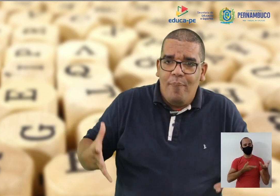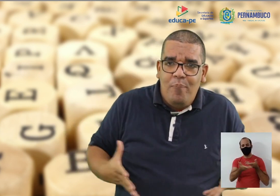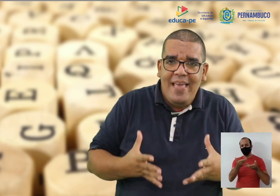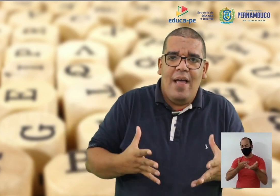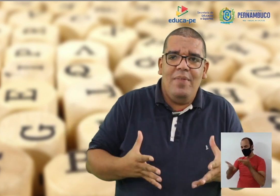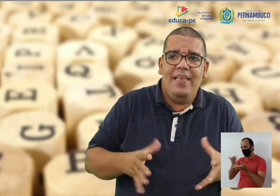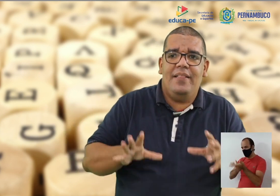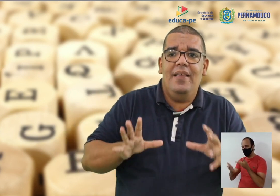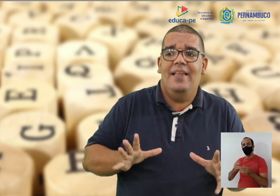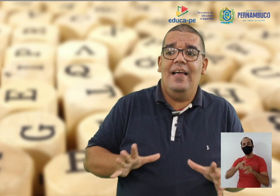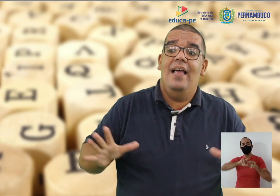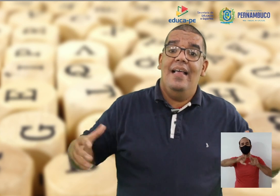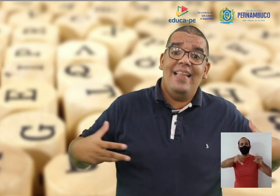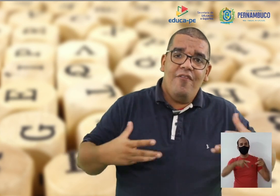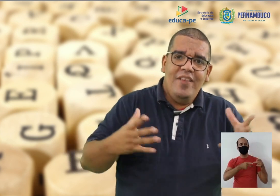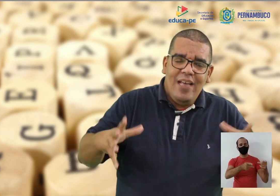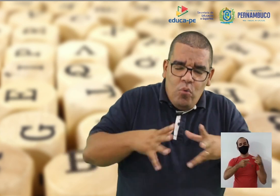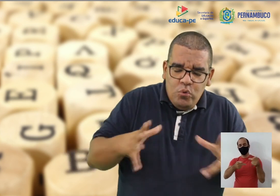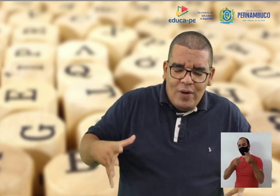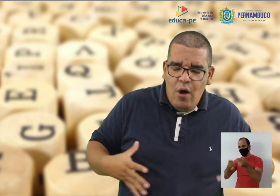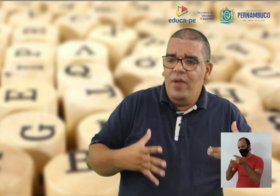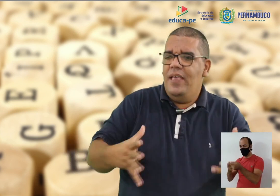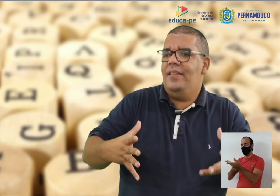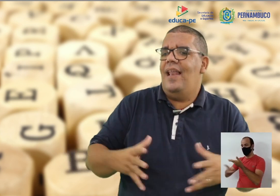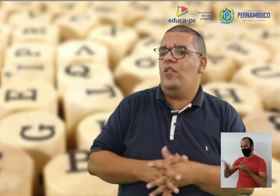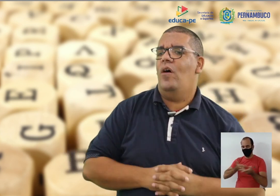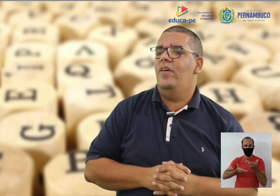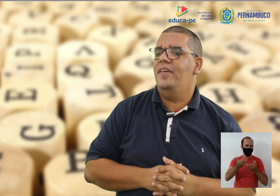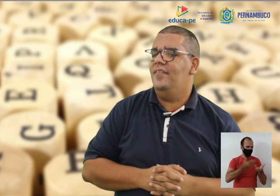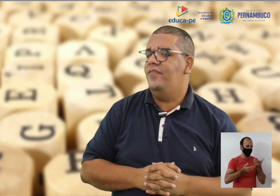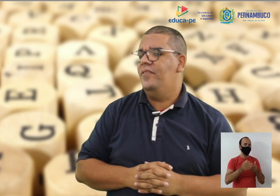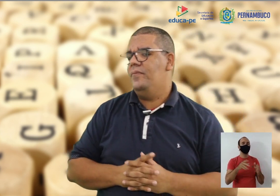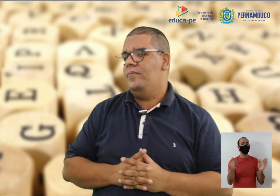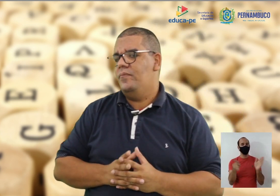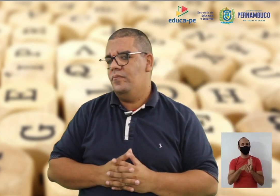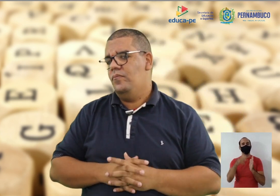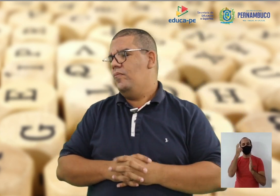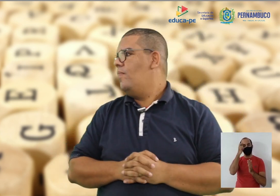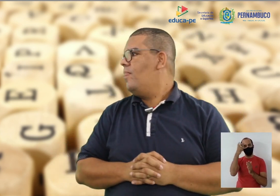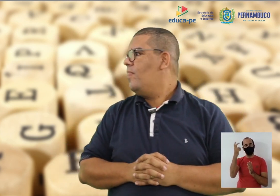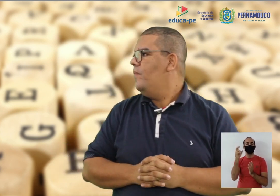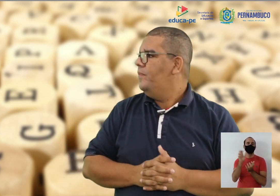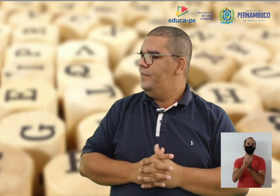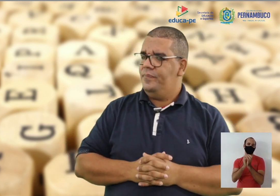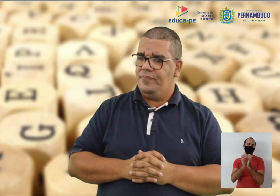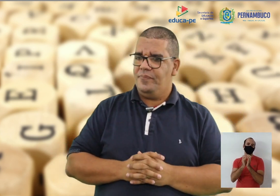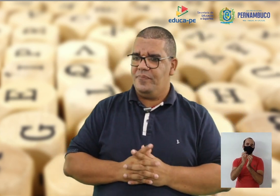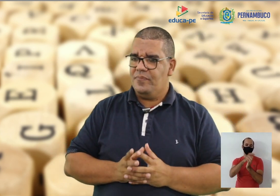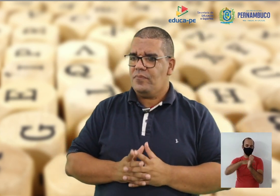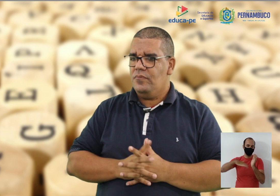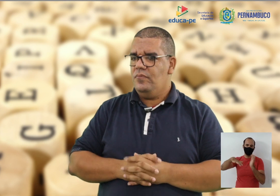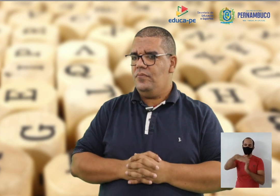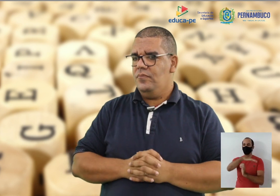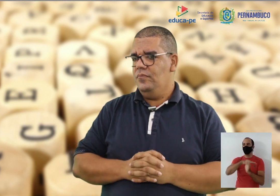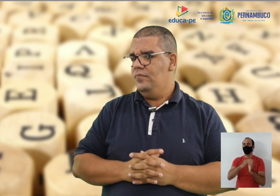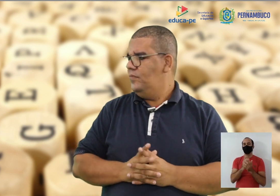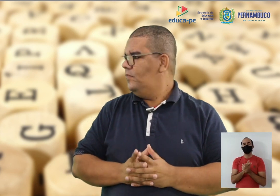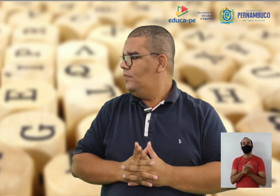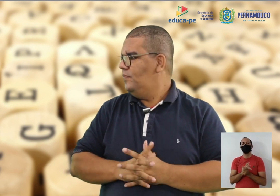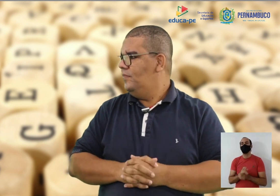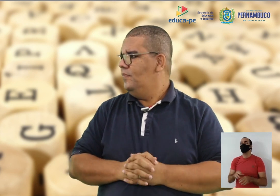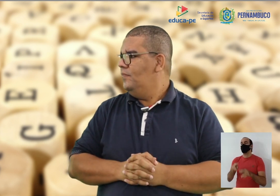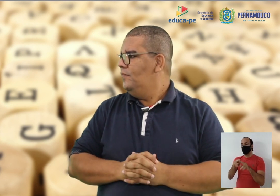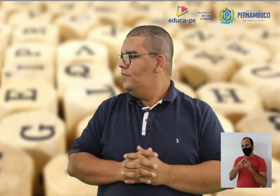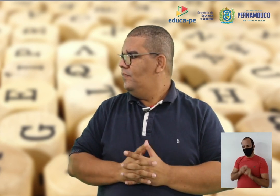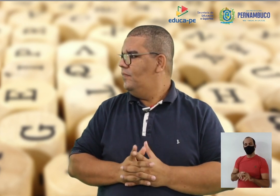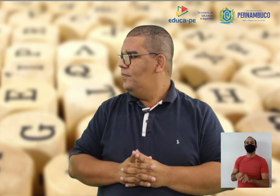atuava plenamente, né, na vida cultural e intelectual do Recife. É por isso, professor, mais uma vez, eu rebato naquela